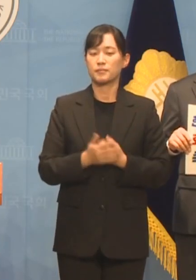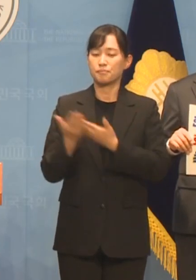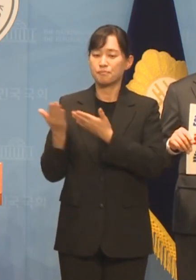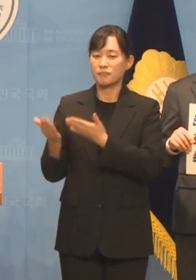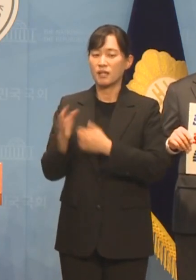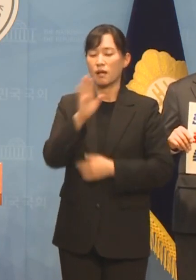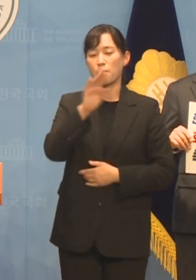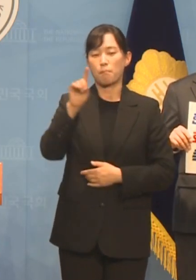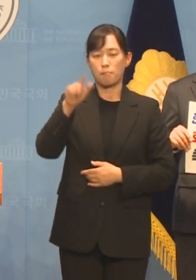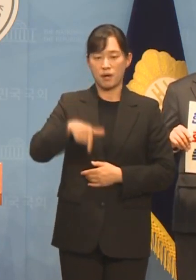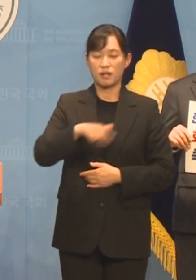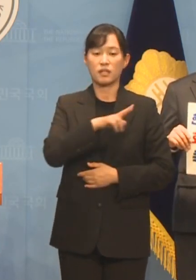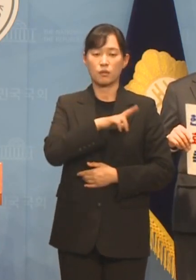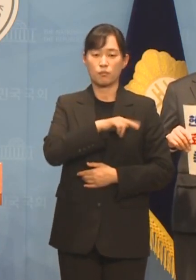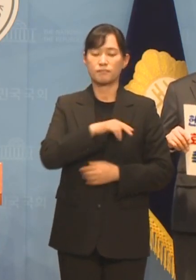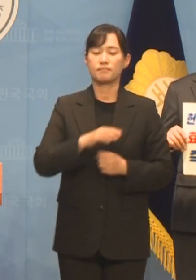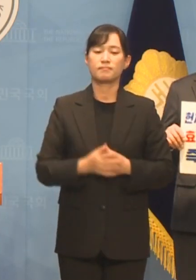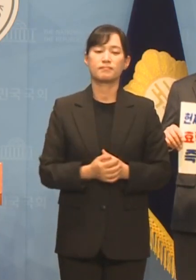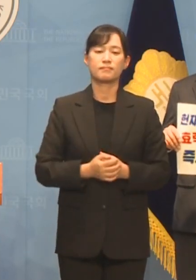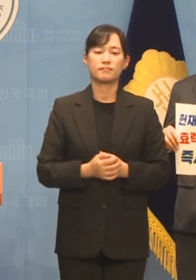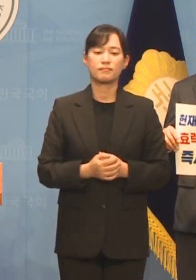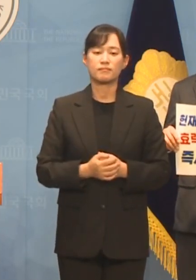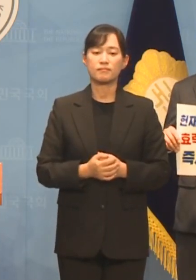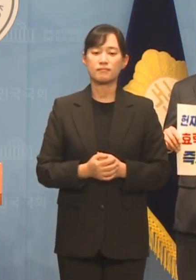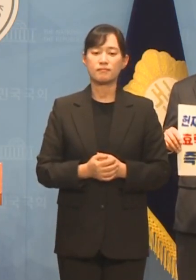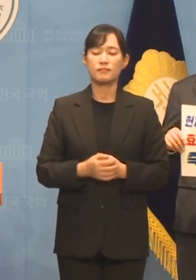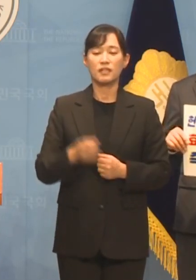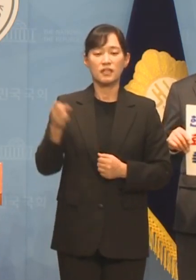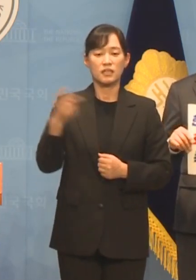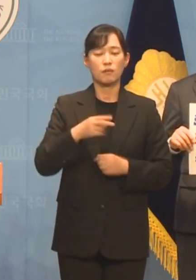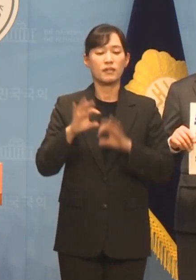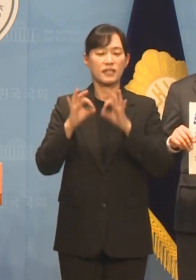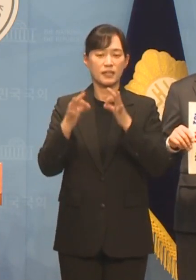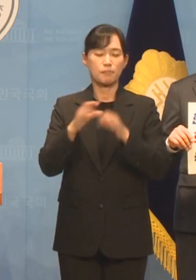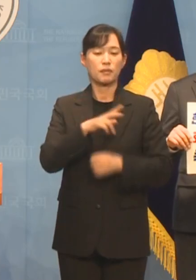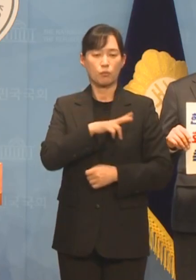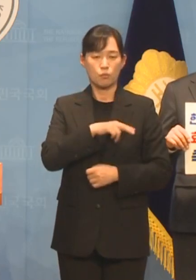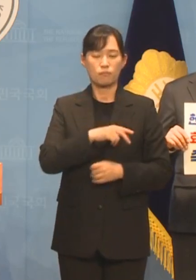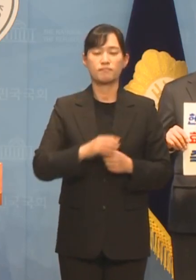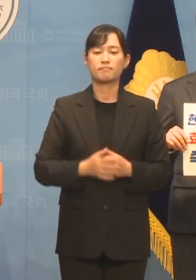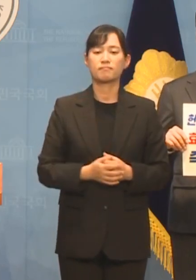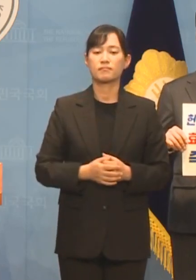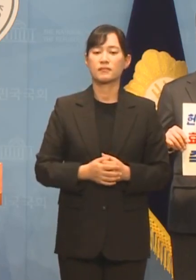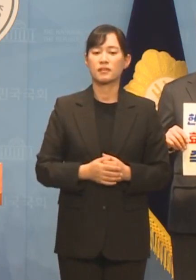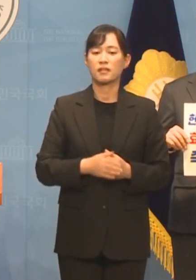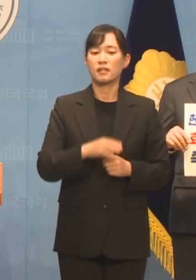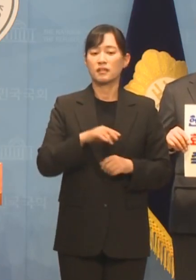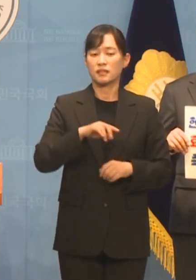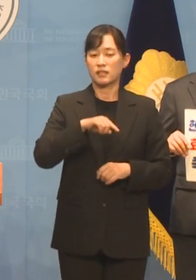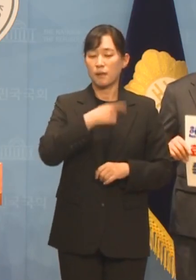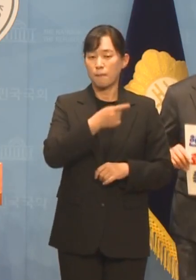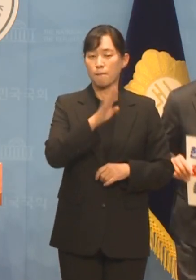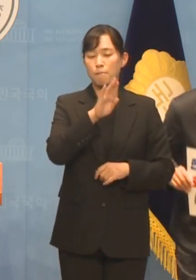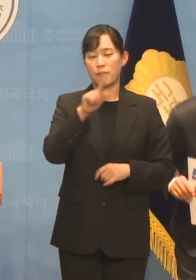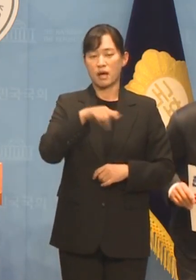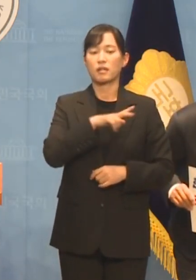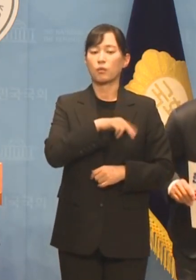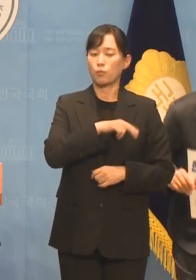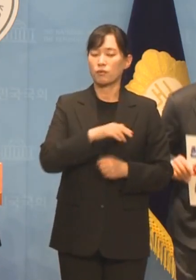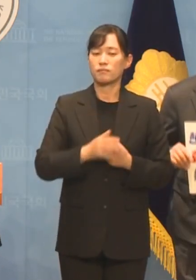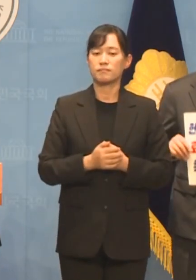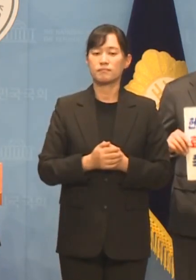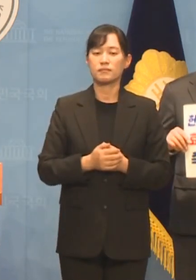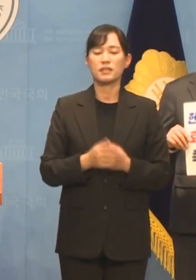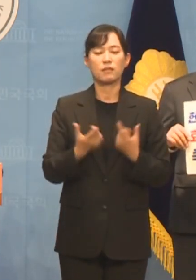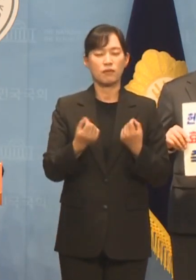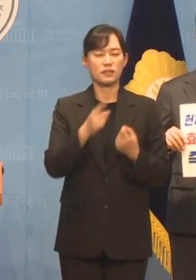계신 박희승 의원이십니다. 그리고 김기표 의원님이십니다. 그리고 박균택 의원님이십니다. 제가